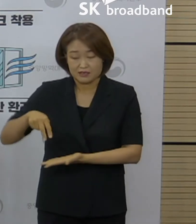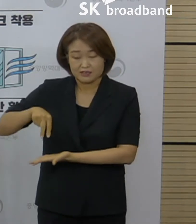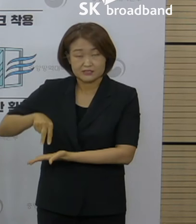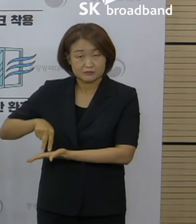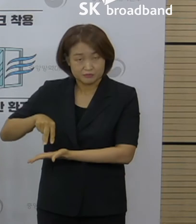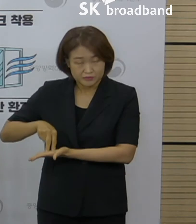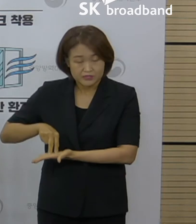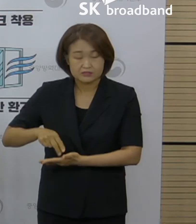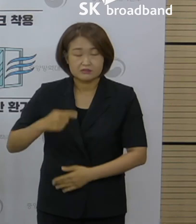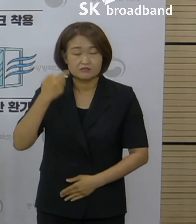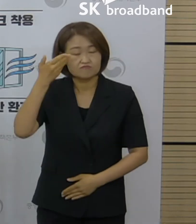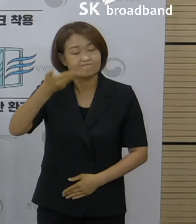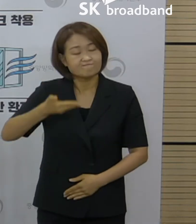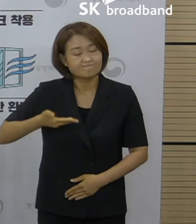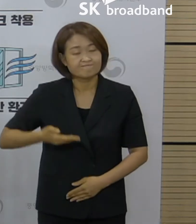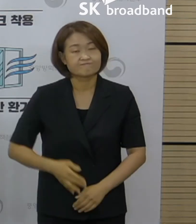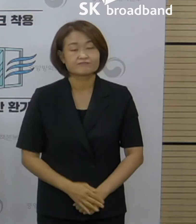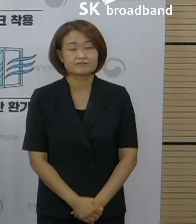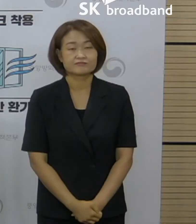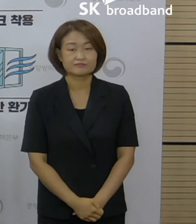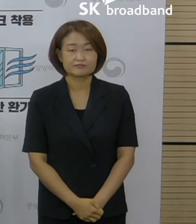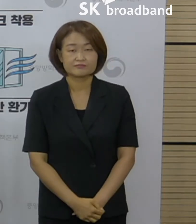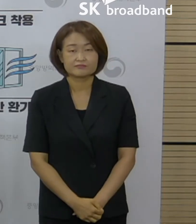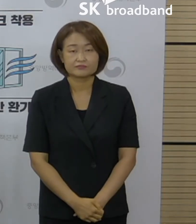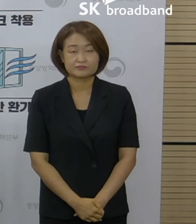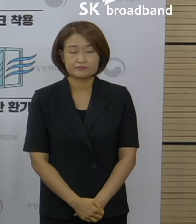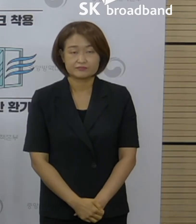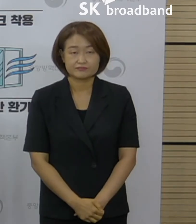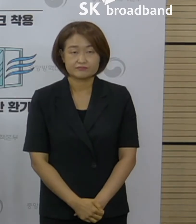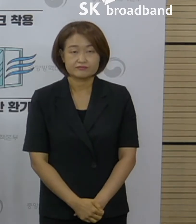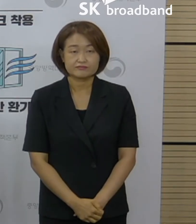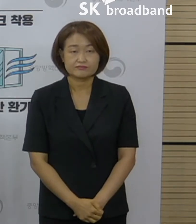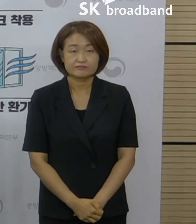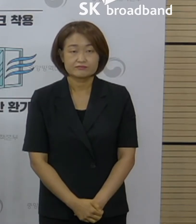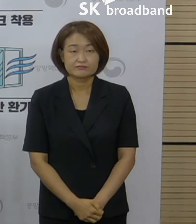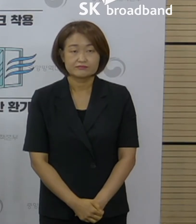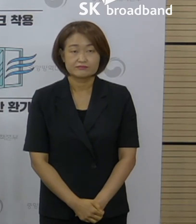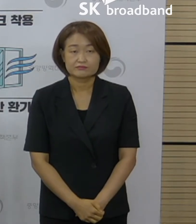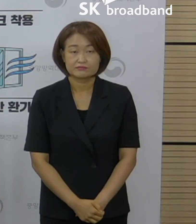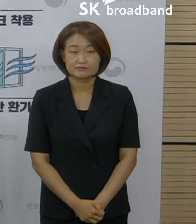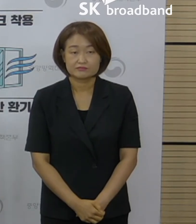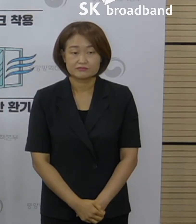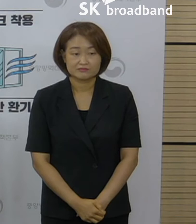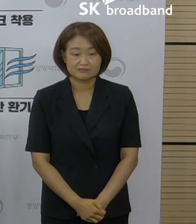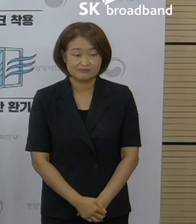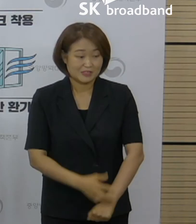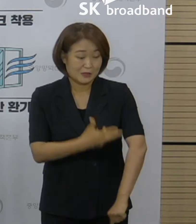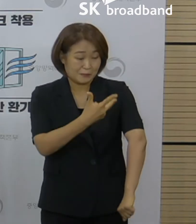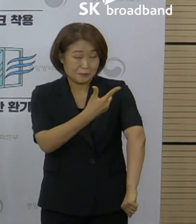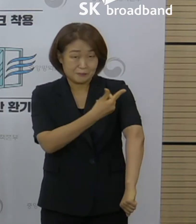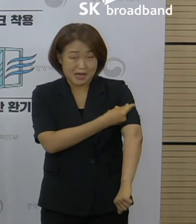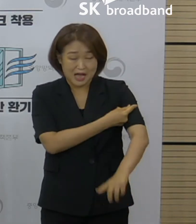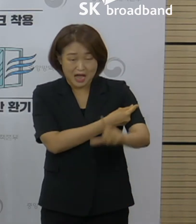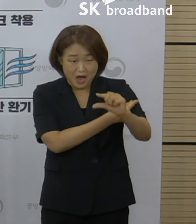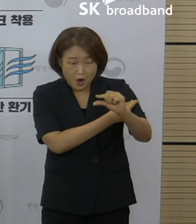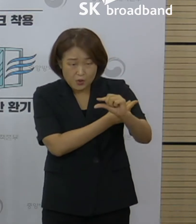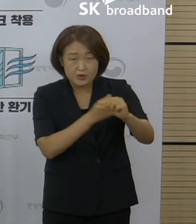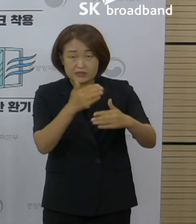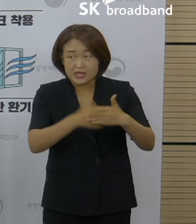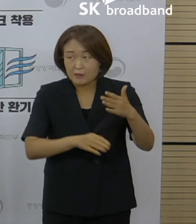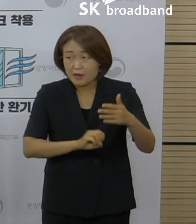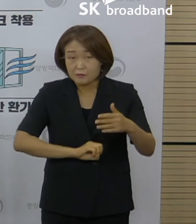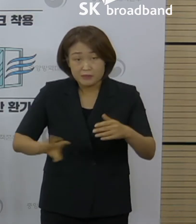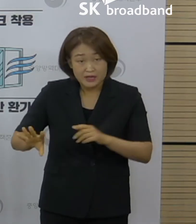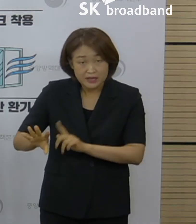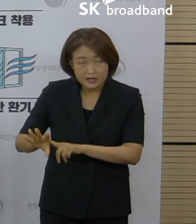입장을 질문하셨습니다. 네. 백신 폐기는 7월 1일 목요일 18시